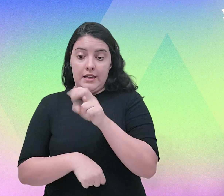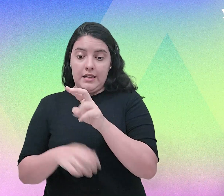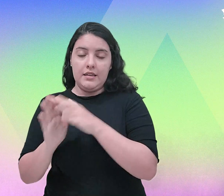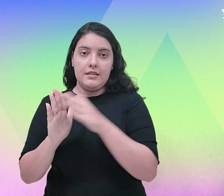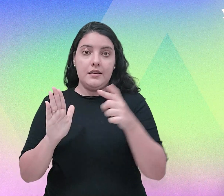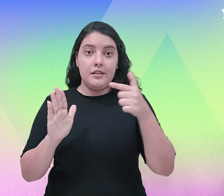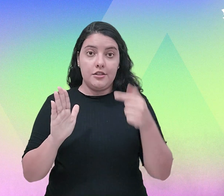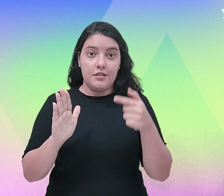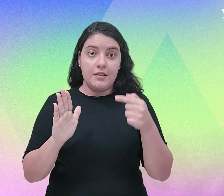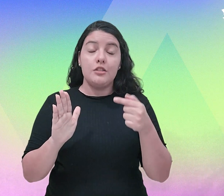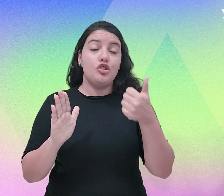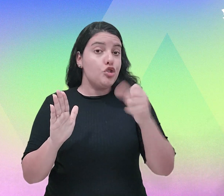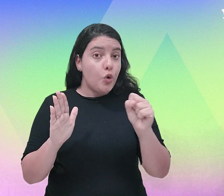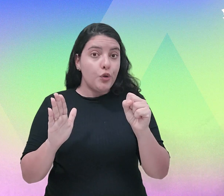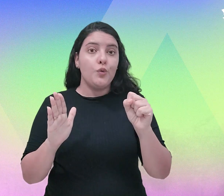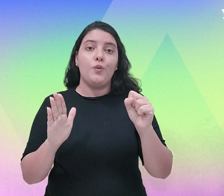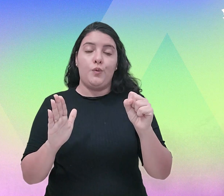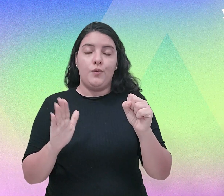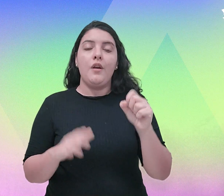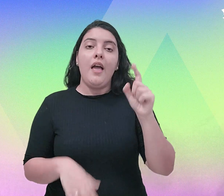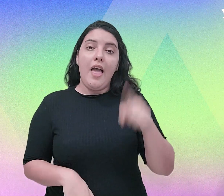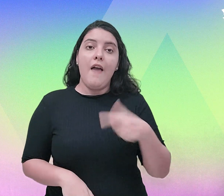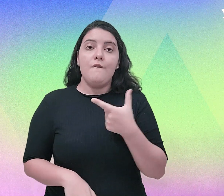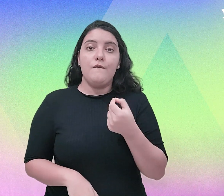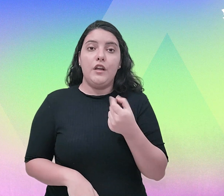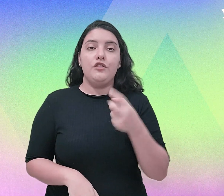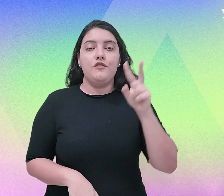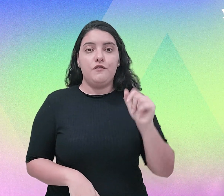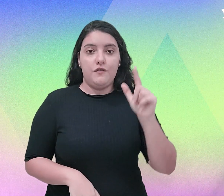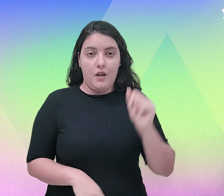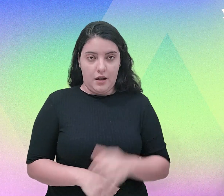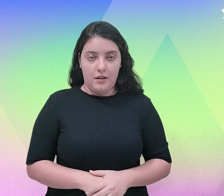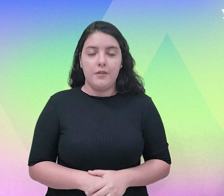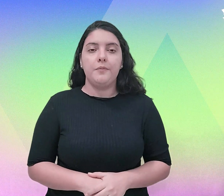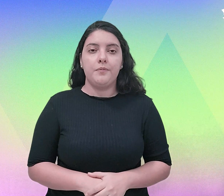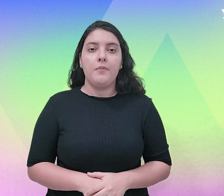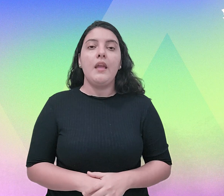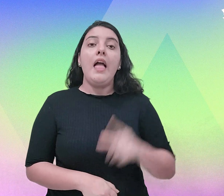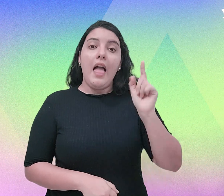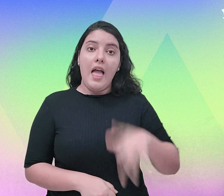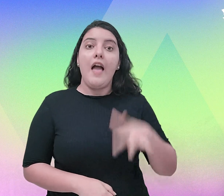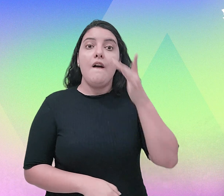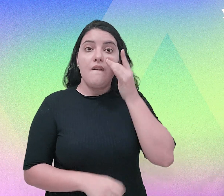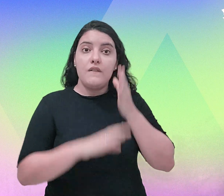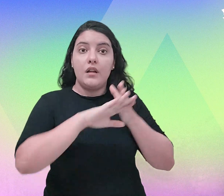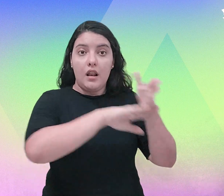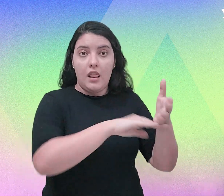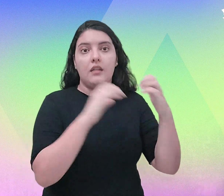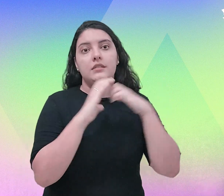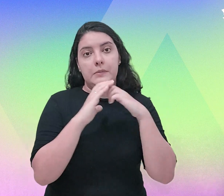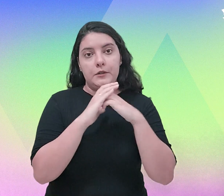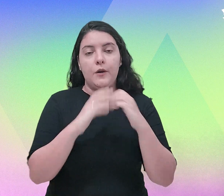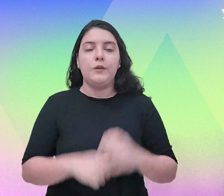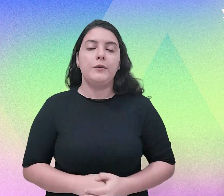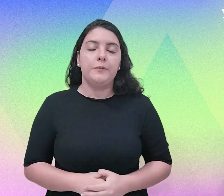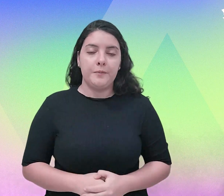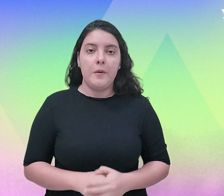horas às 16horas 20 vagas formato presencial no centro cultural Bom Jardim período